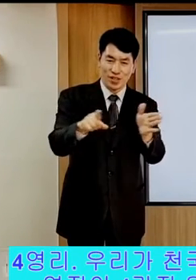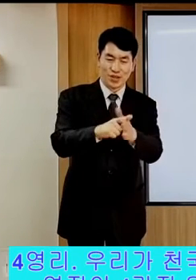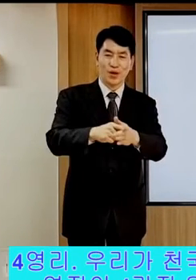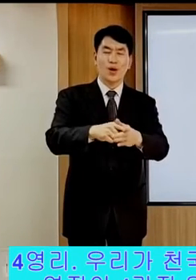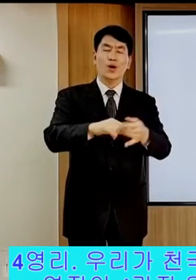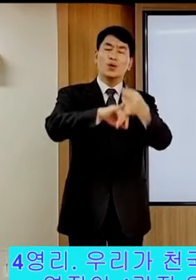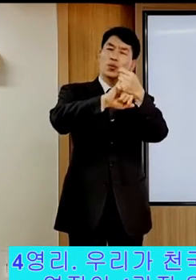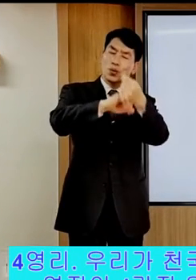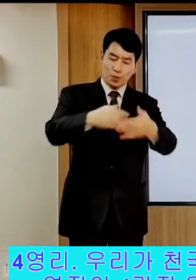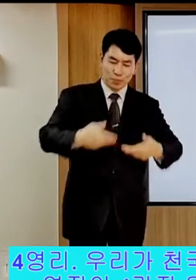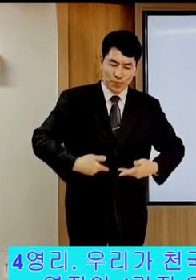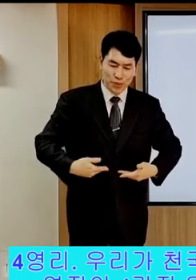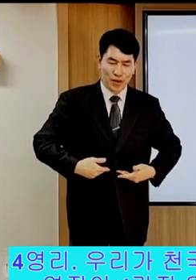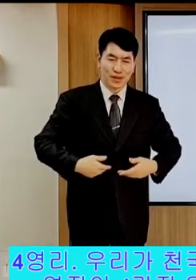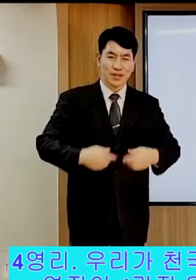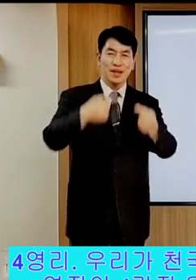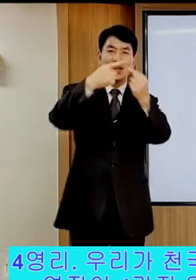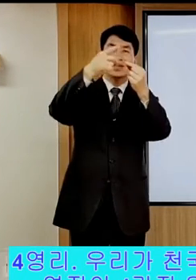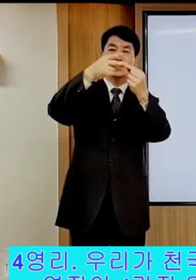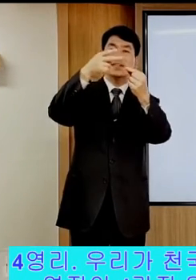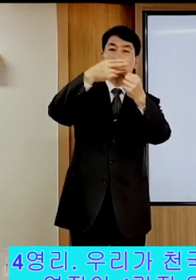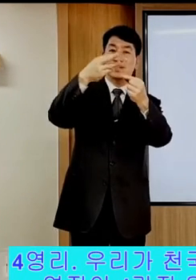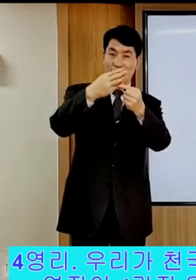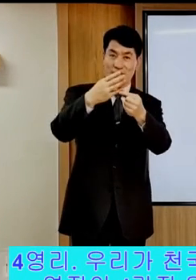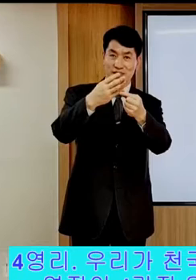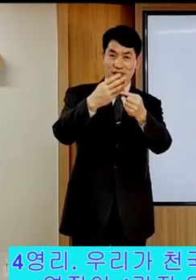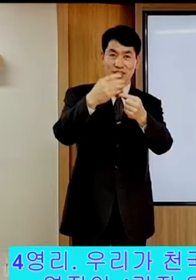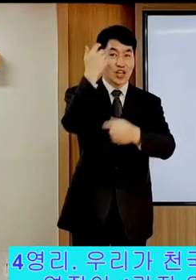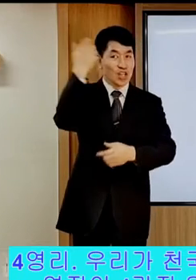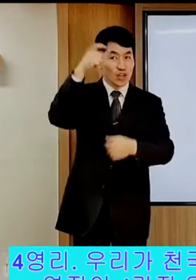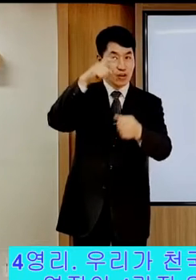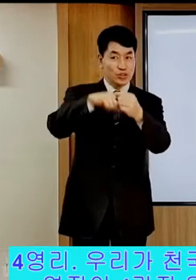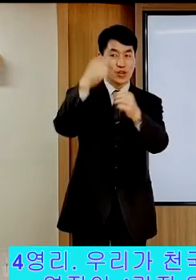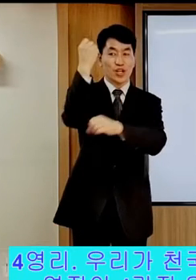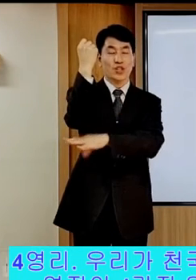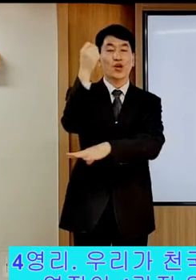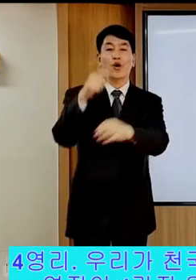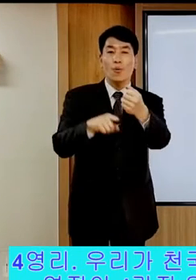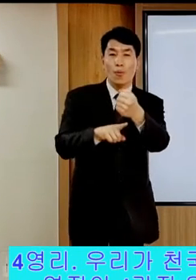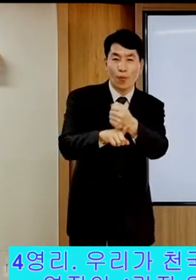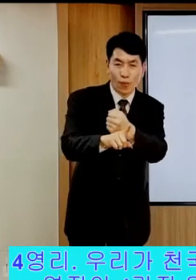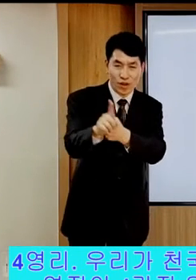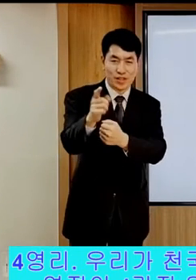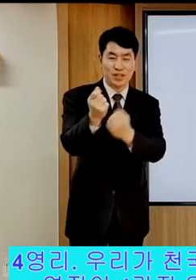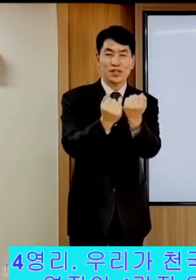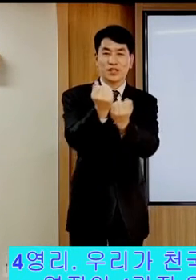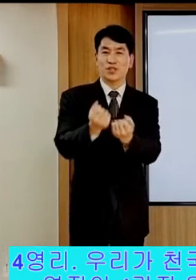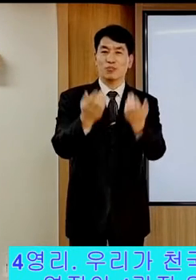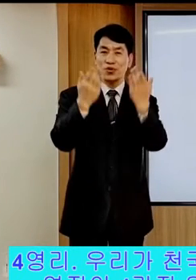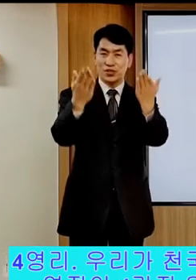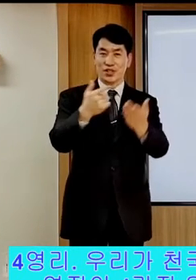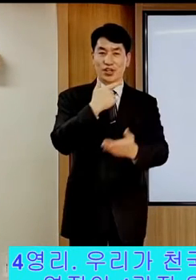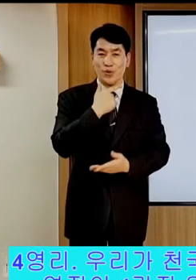위해서 꼭 필요한 4가지 영적인 원리를 설명드리기를